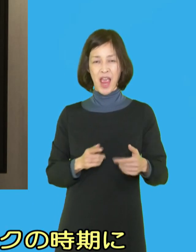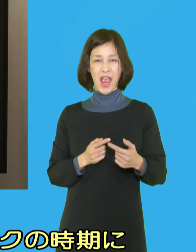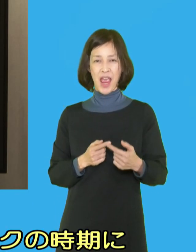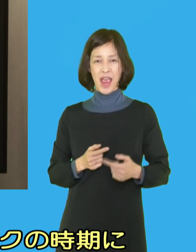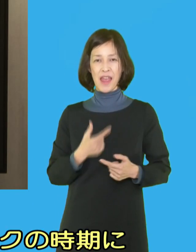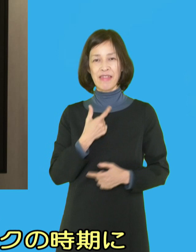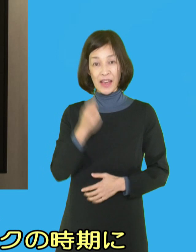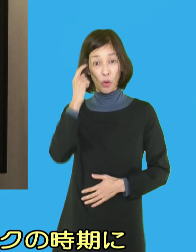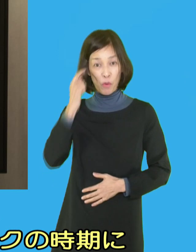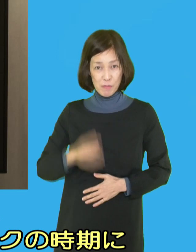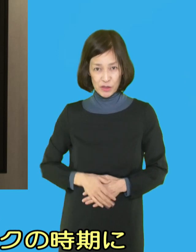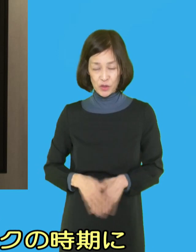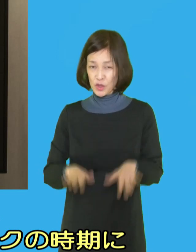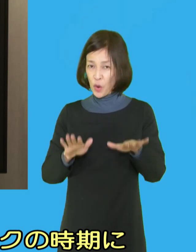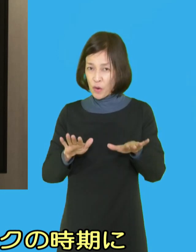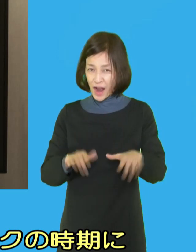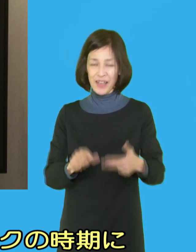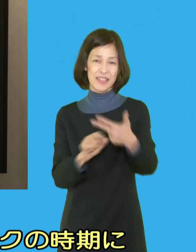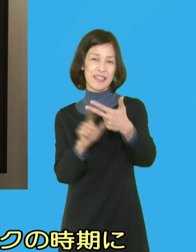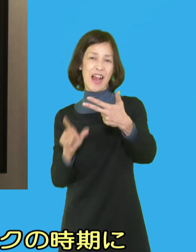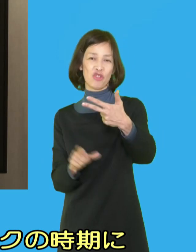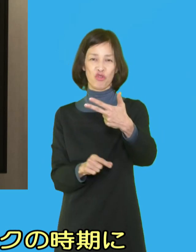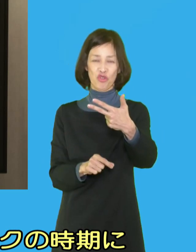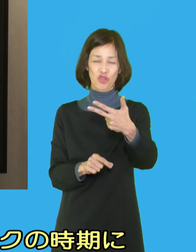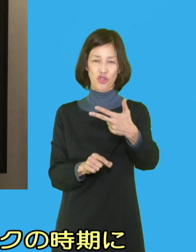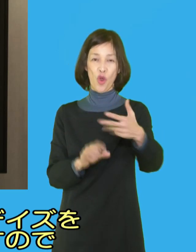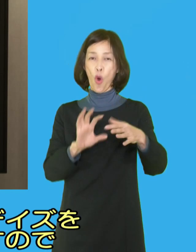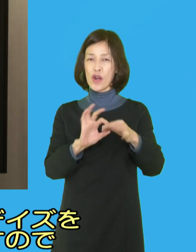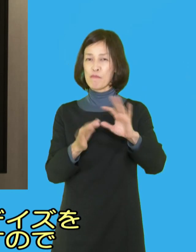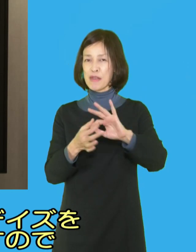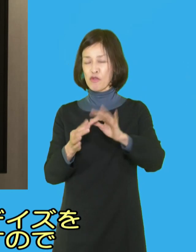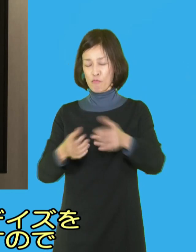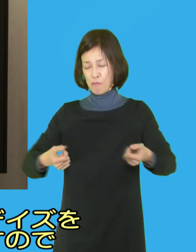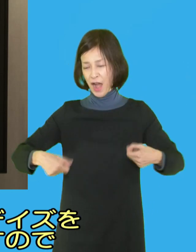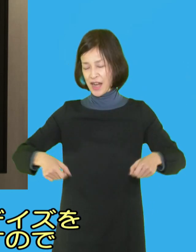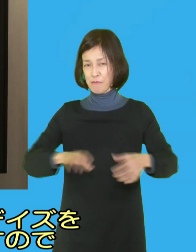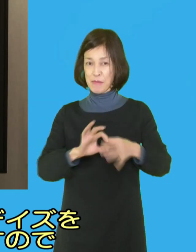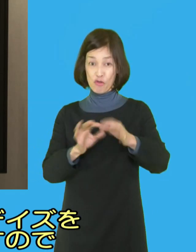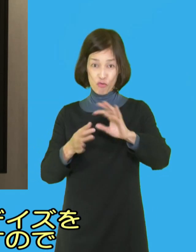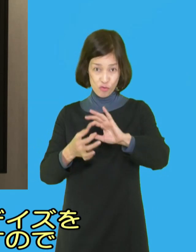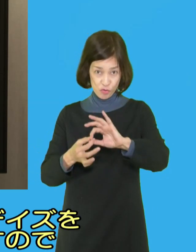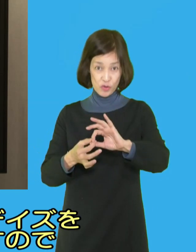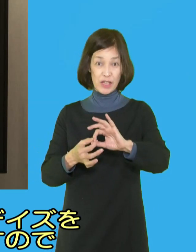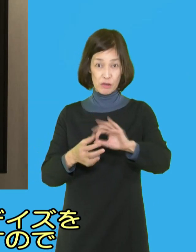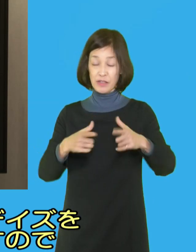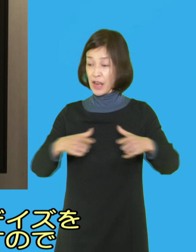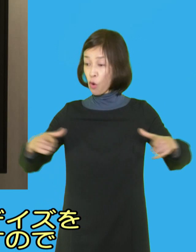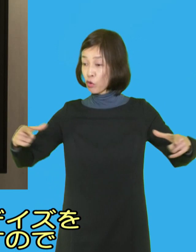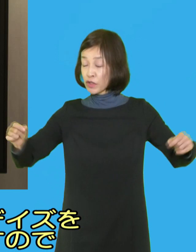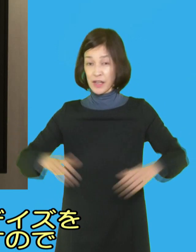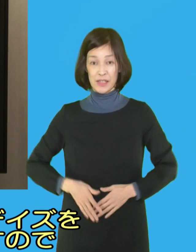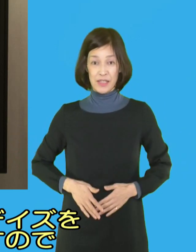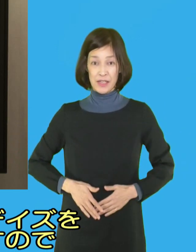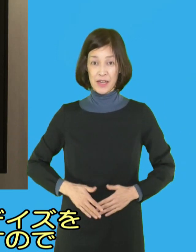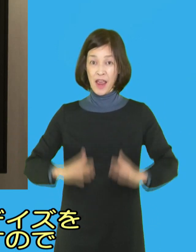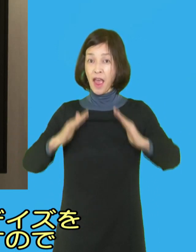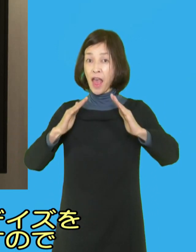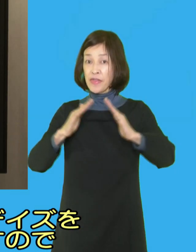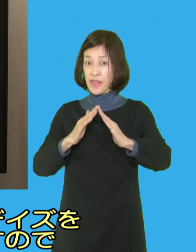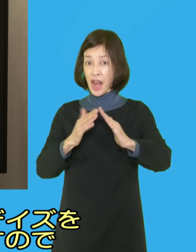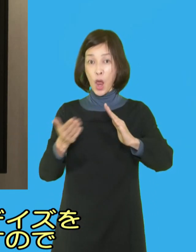は今回7月にオリンピック・パラリンピックの軸に、全国的にはテレワークデイズ